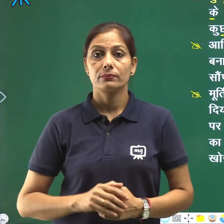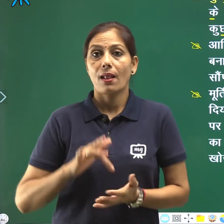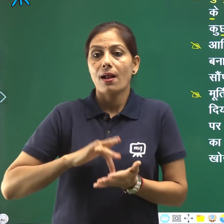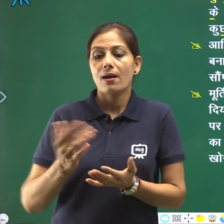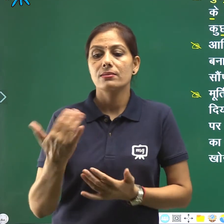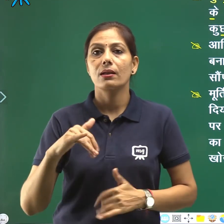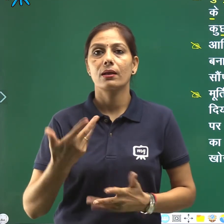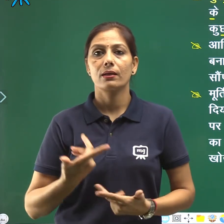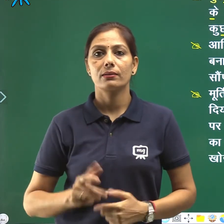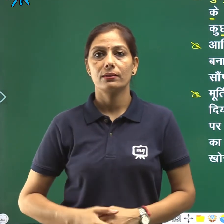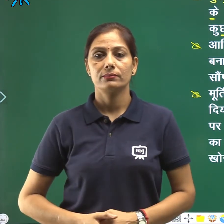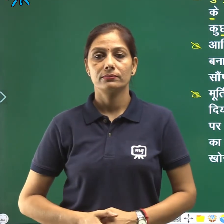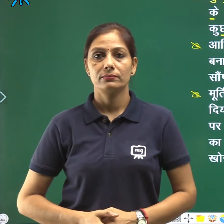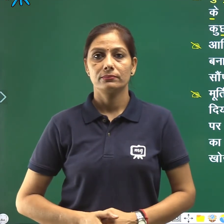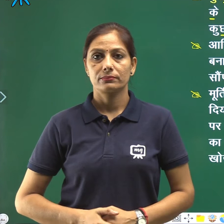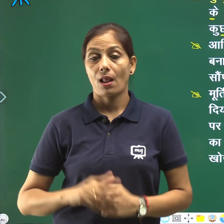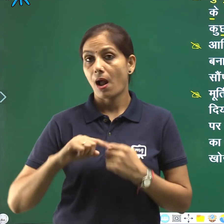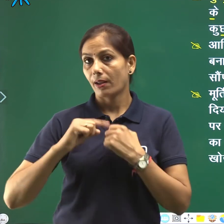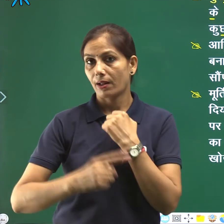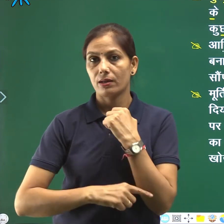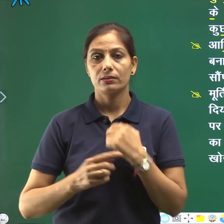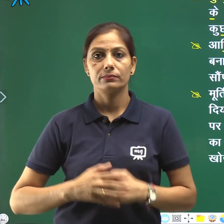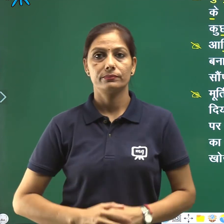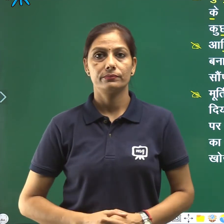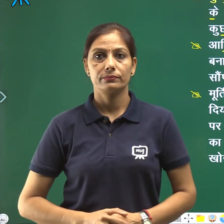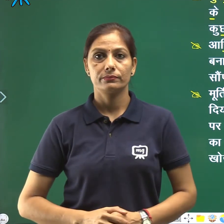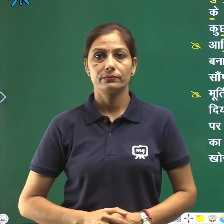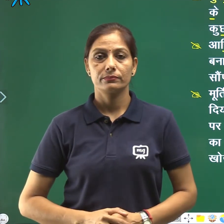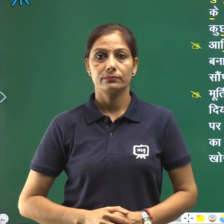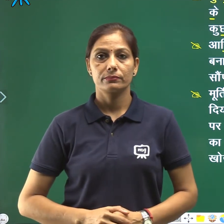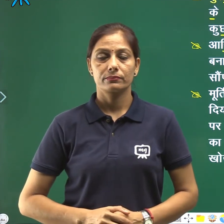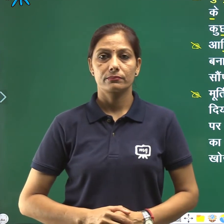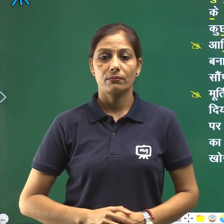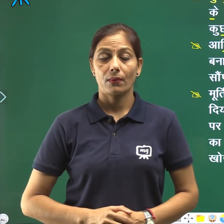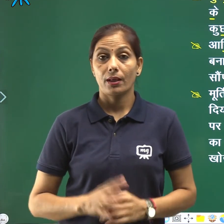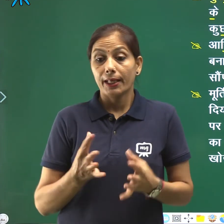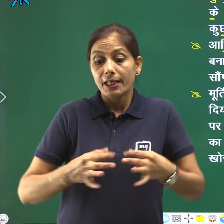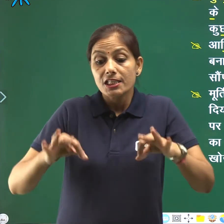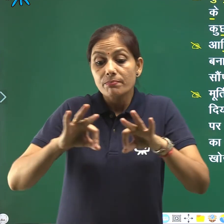कहां से लाया गया था। आखिरकार एक खास कमेटी